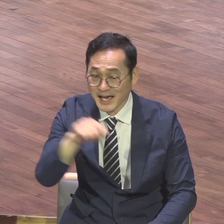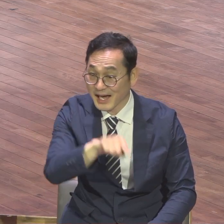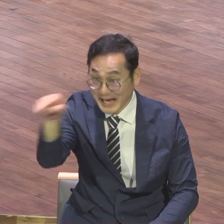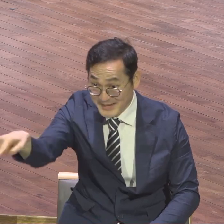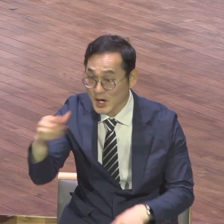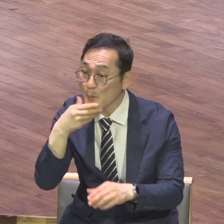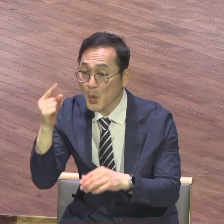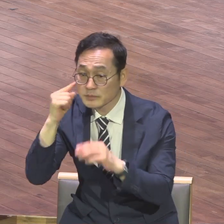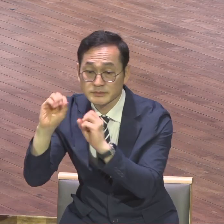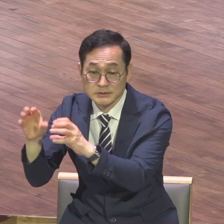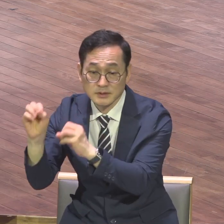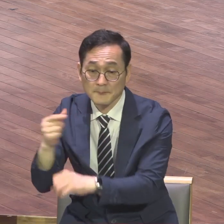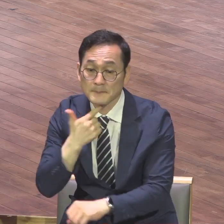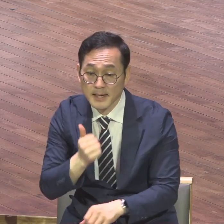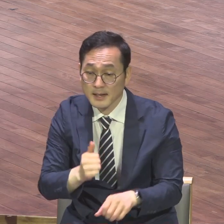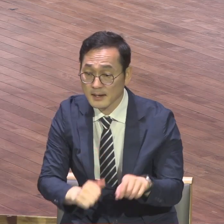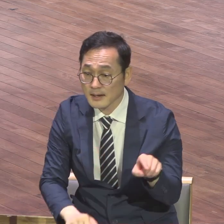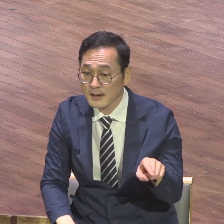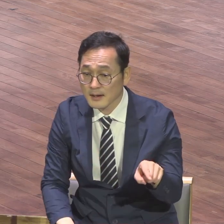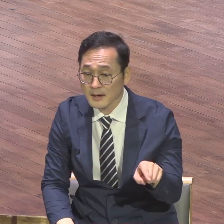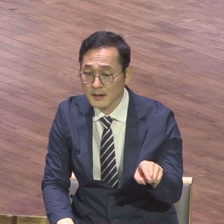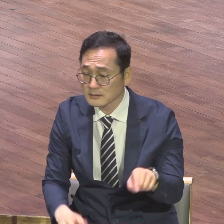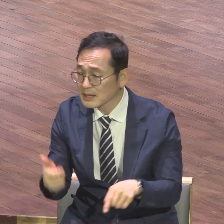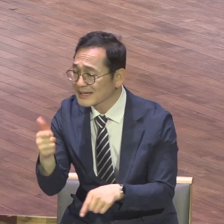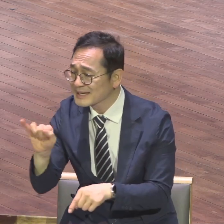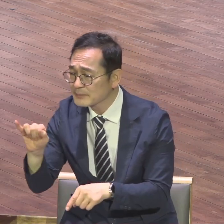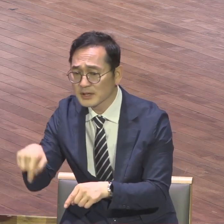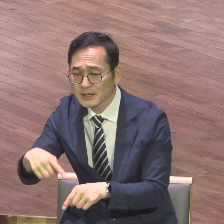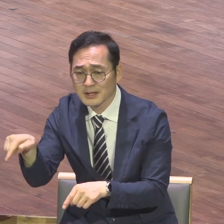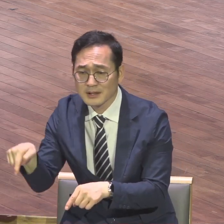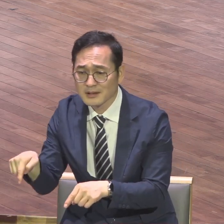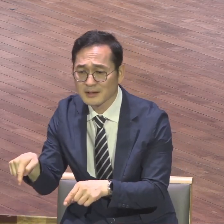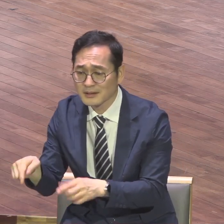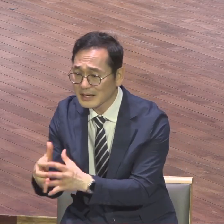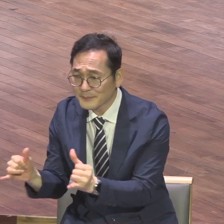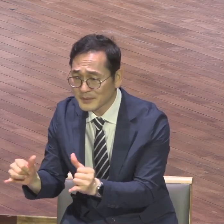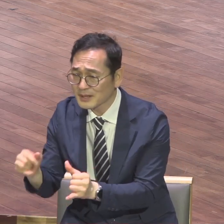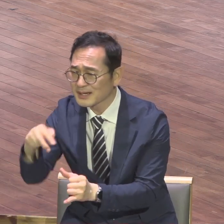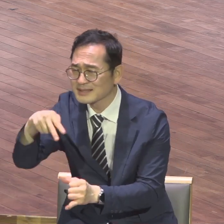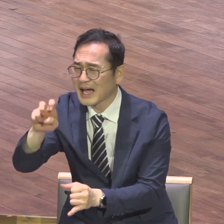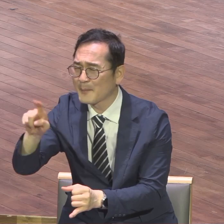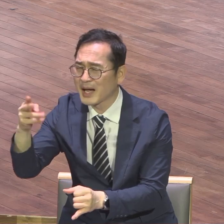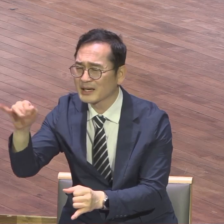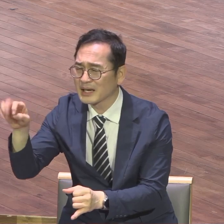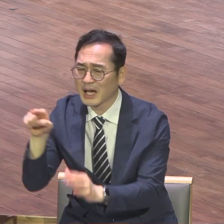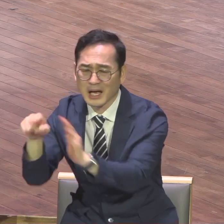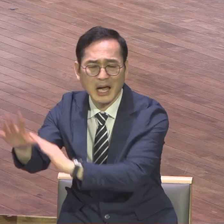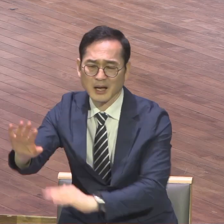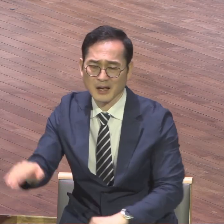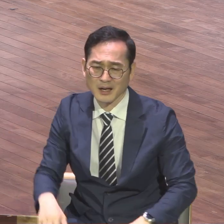복음을 전거한 내용이 기록되어 있는데 히브리파 유대인들은 사마리아에 안 갑니다.